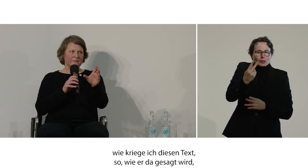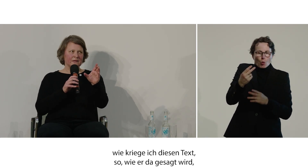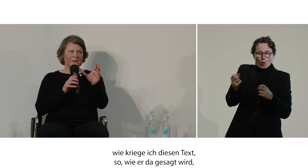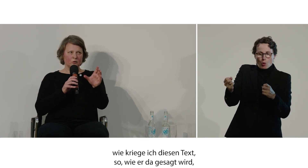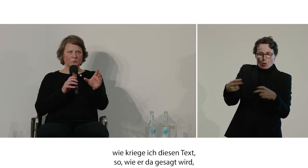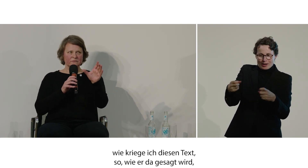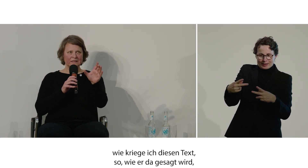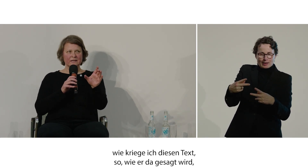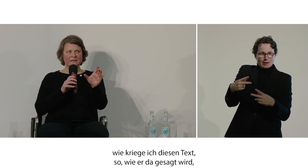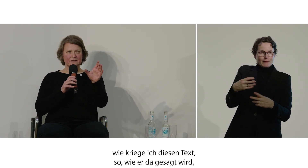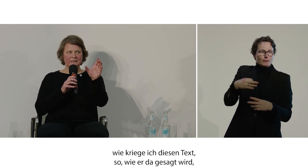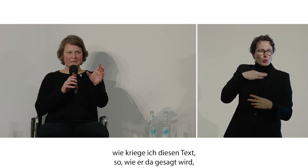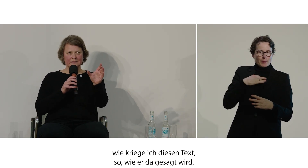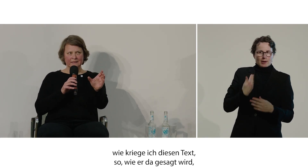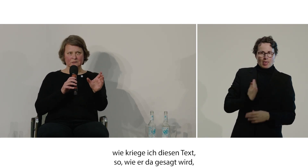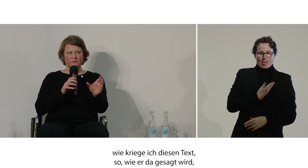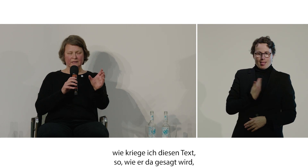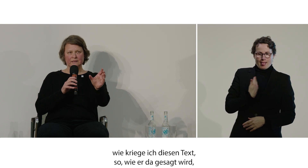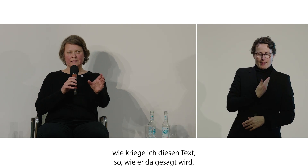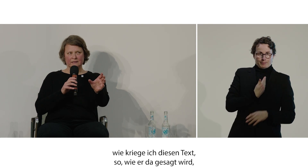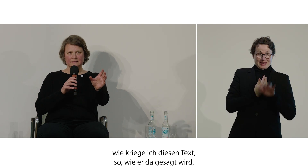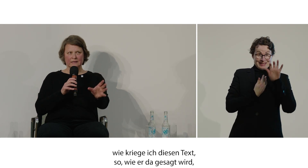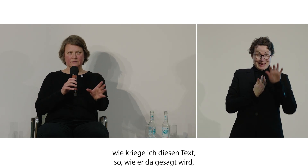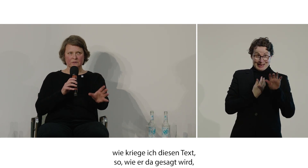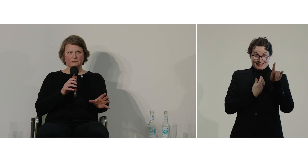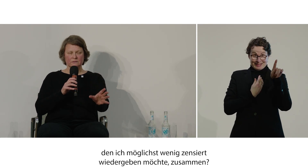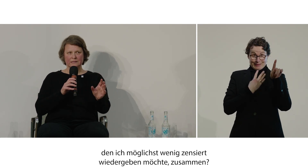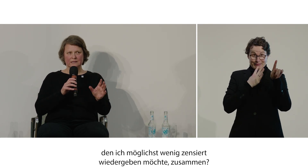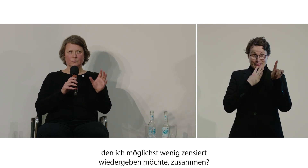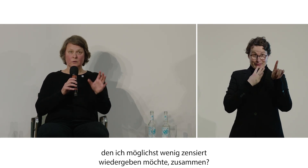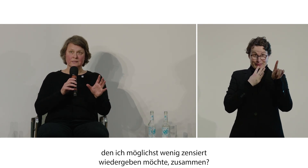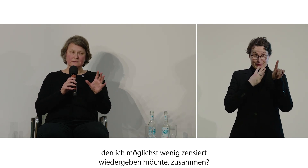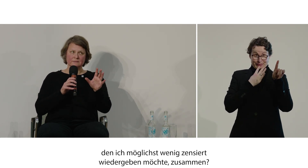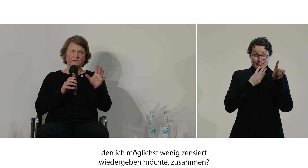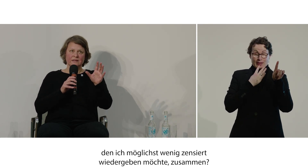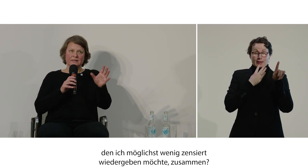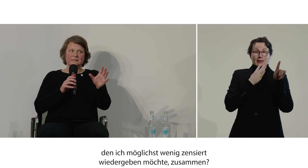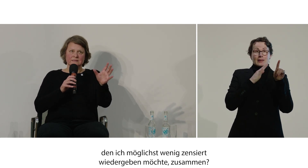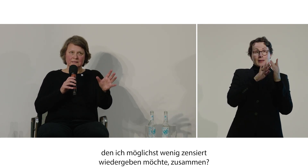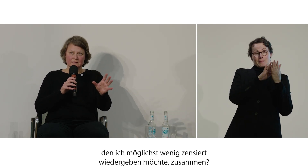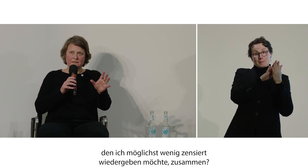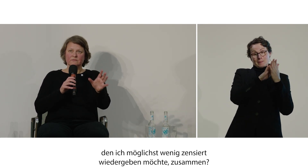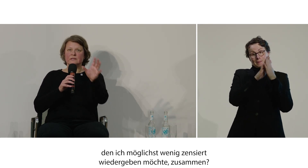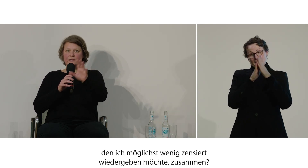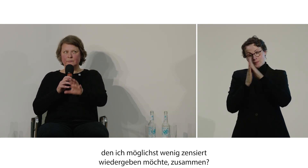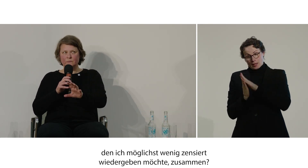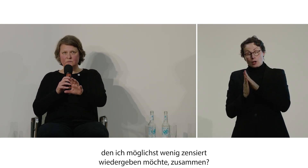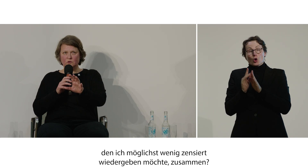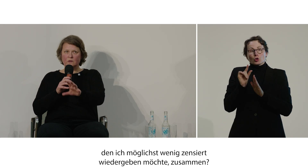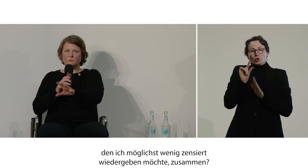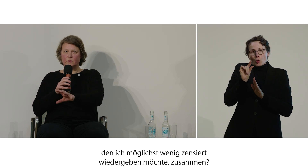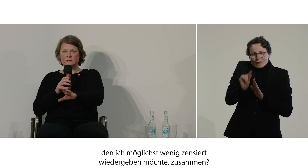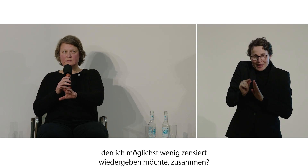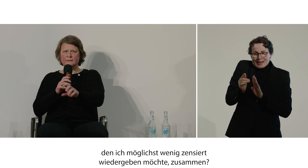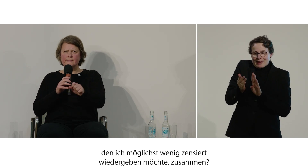immer gucken muss, wie kriege ich diesen Text, so wie er da ja gesagt wird, den ich möglichst wenig zensiert wiedergeben